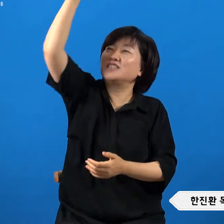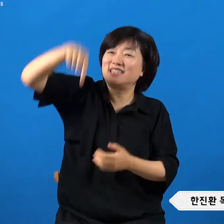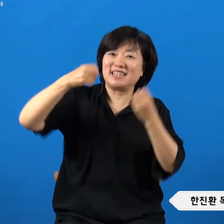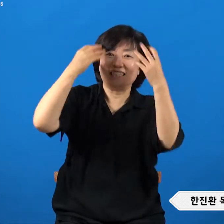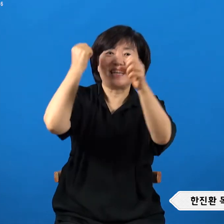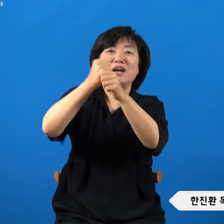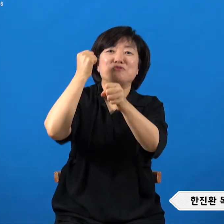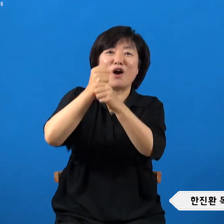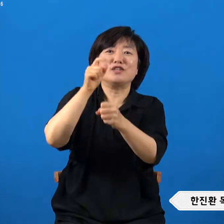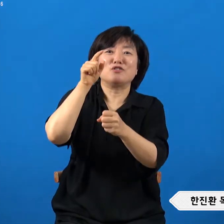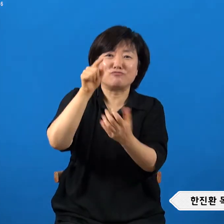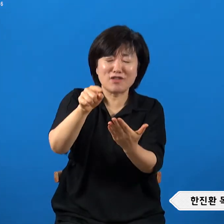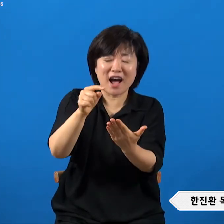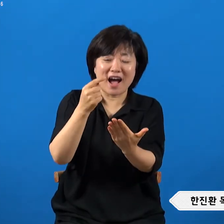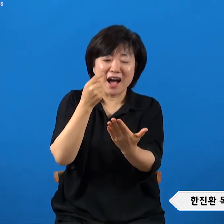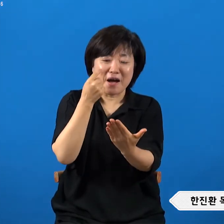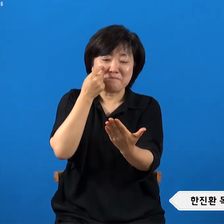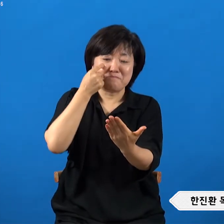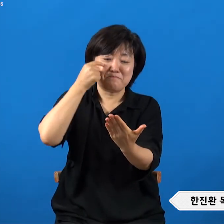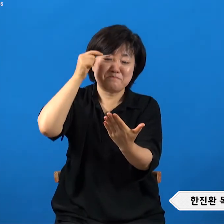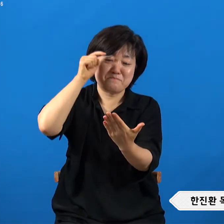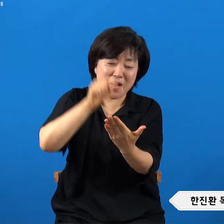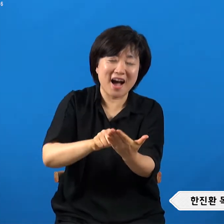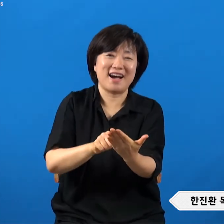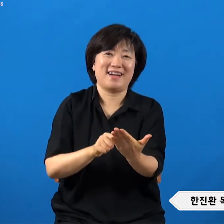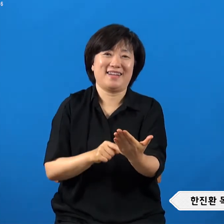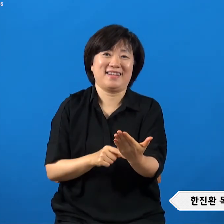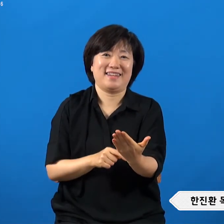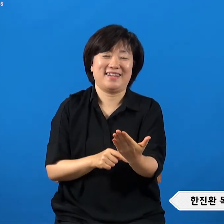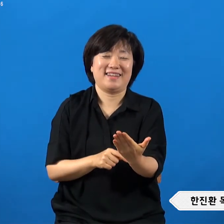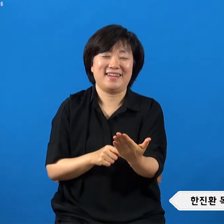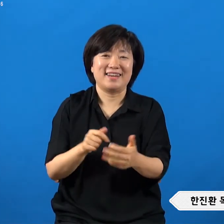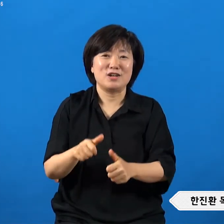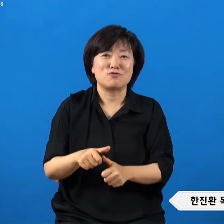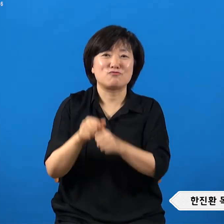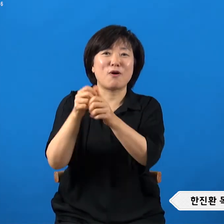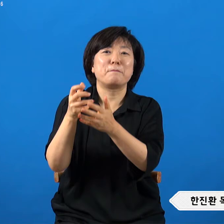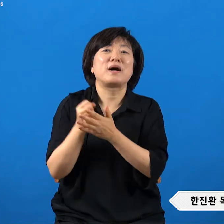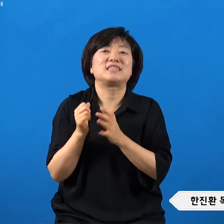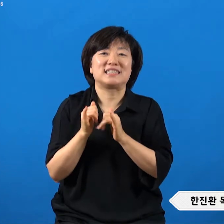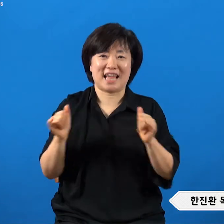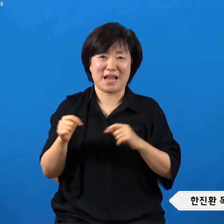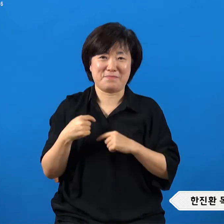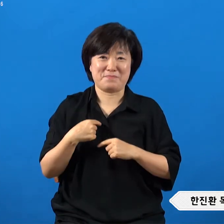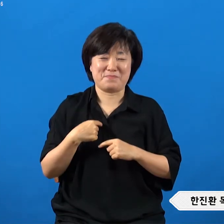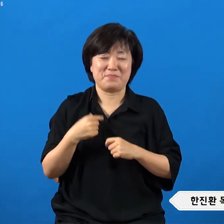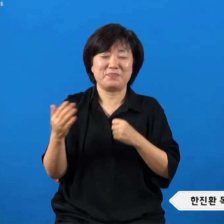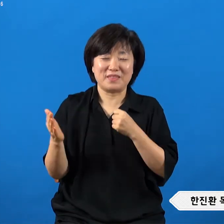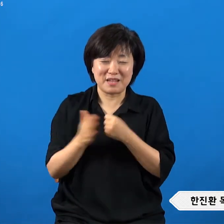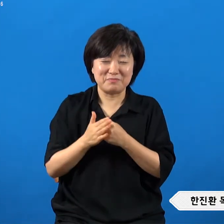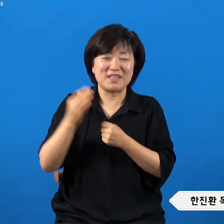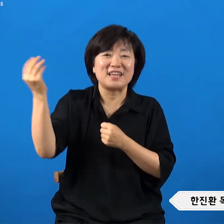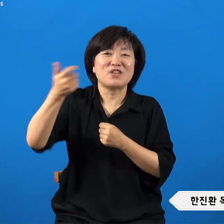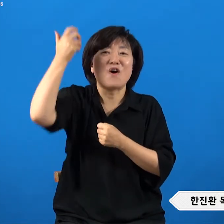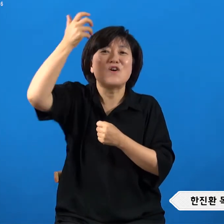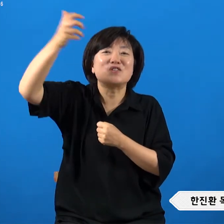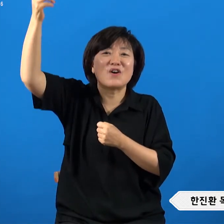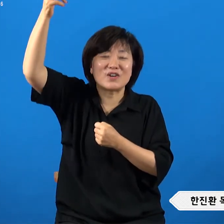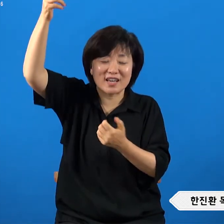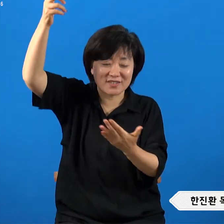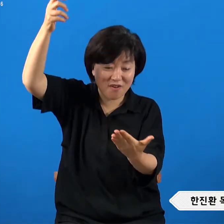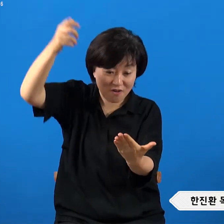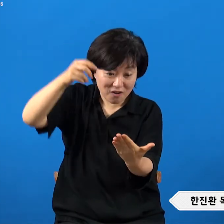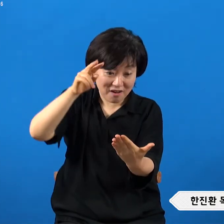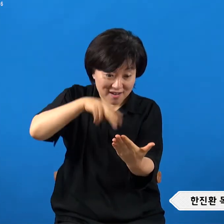성령께서 진리를 깨닫게 해주신 것이죠. 그 사람 구원받아야 될 사람이기 때문에 성령께서